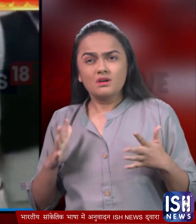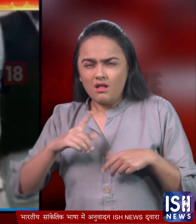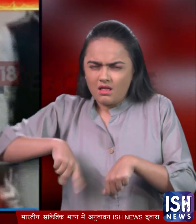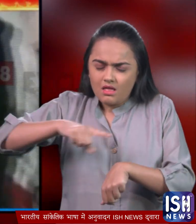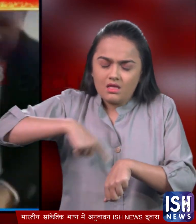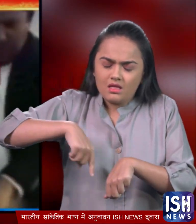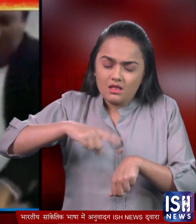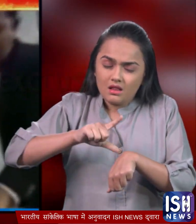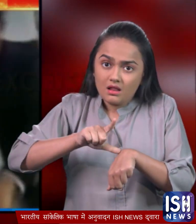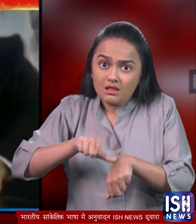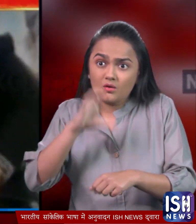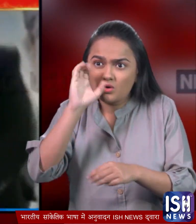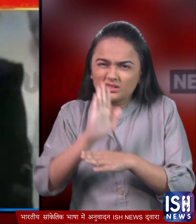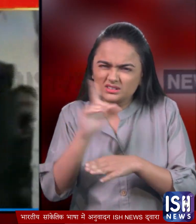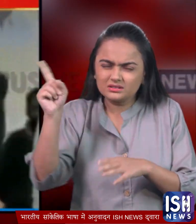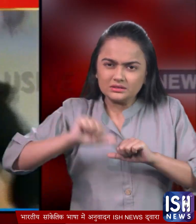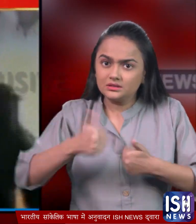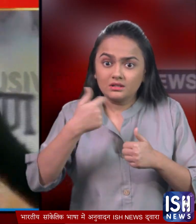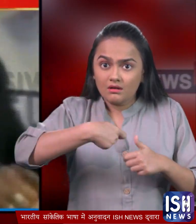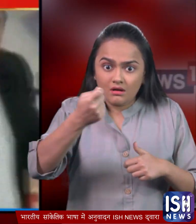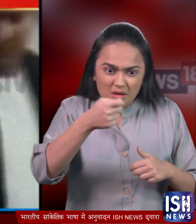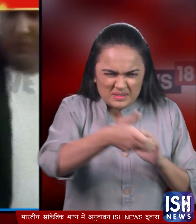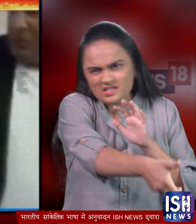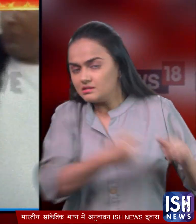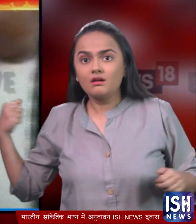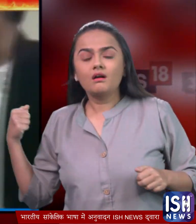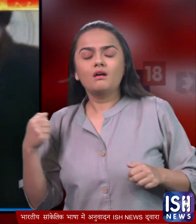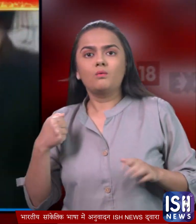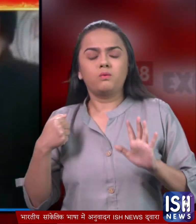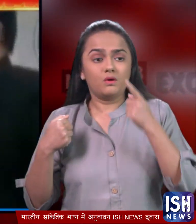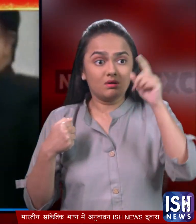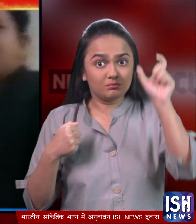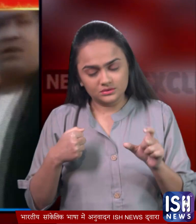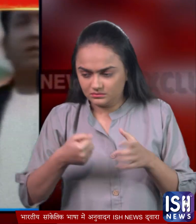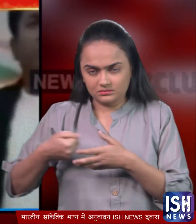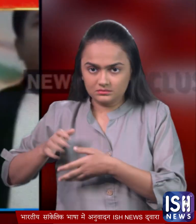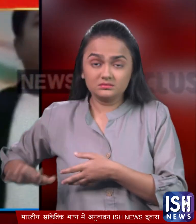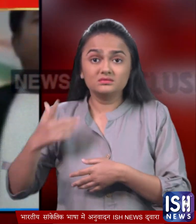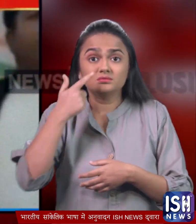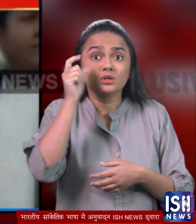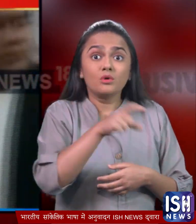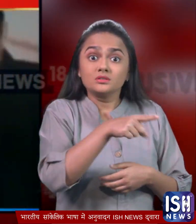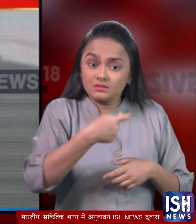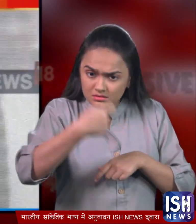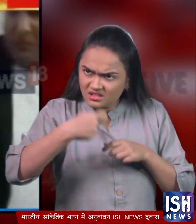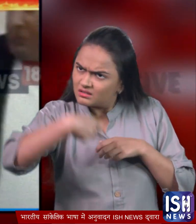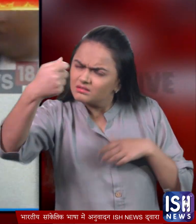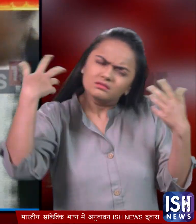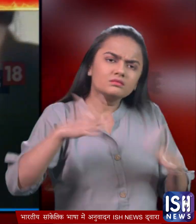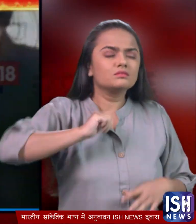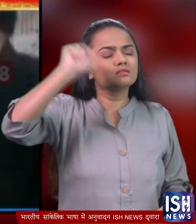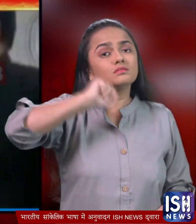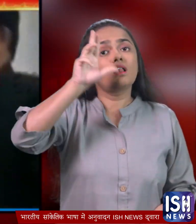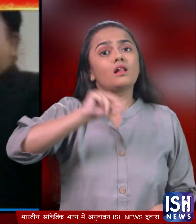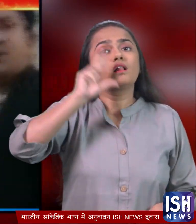काफी देर की मशक्कत के बाद कांग्रेस कार्यकर्ताओं ने उसके हाथ से चाकू छीनकर अपने कब्जे में ले लिया, लेकिन इसके बावजूद वो नारे लगाता रहा।